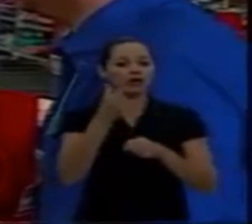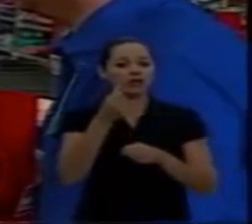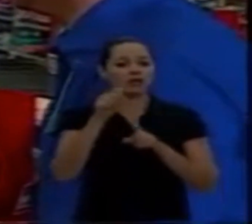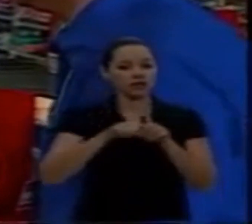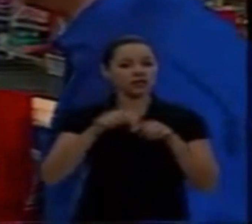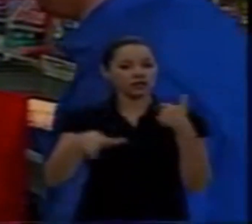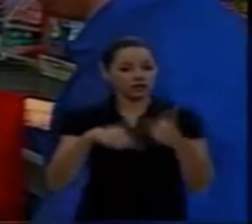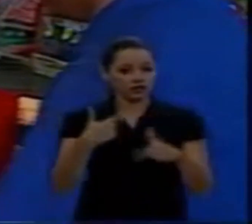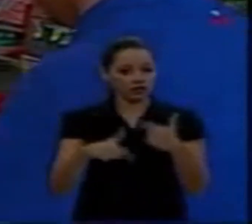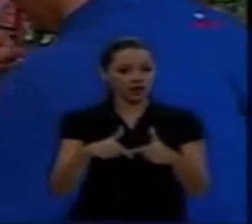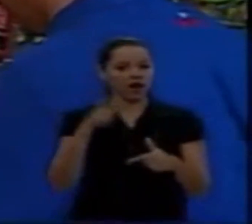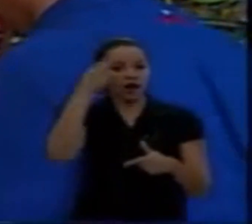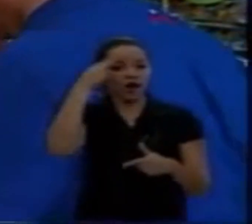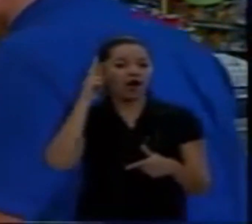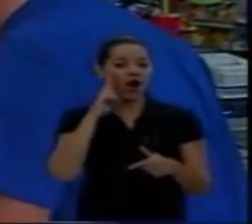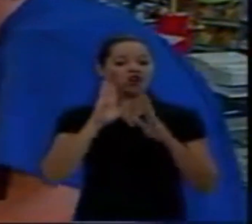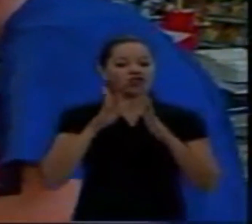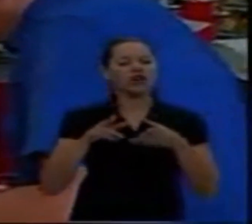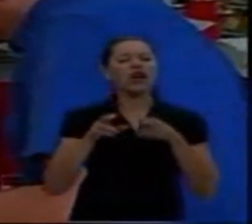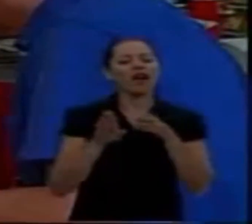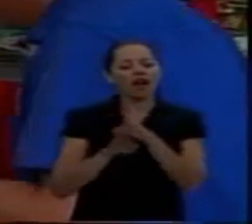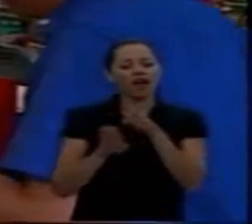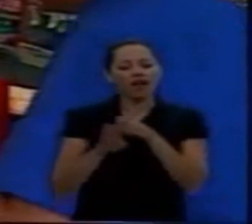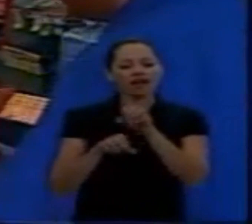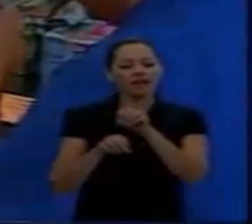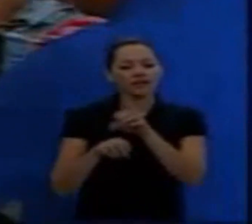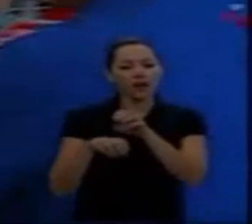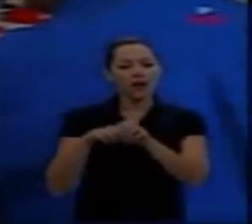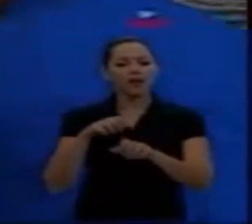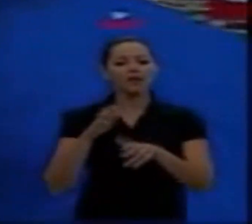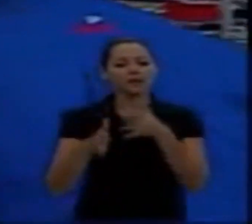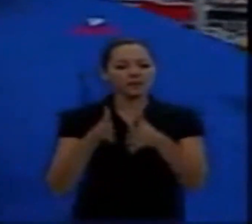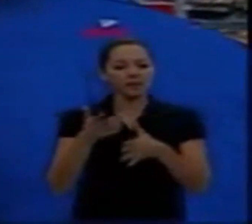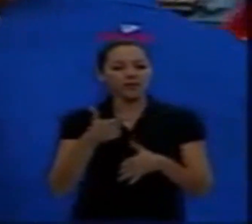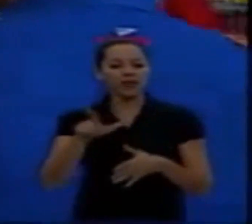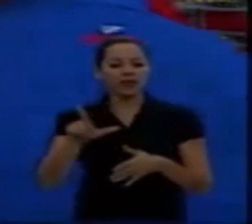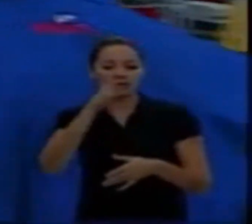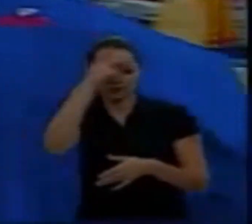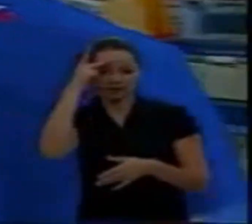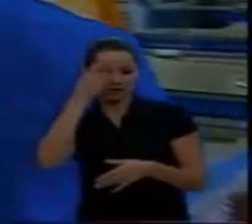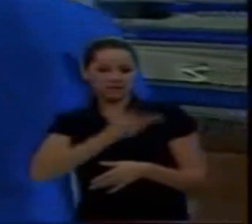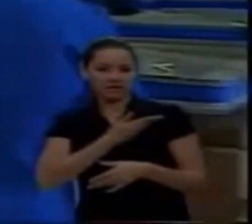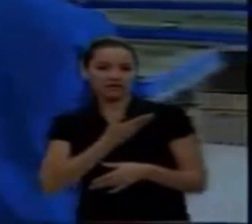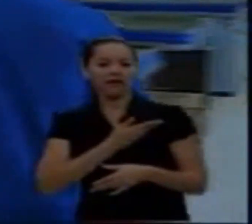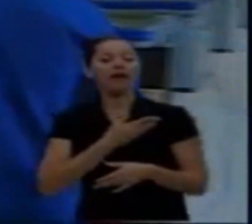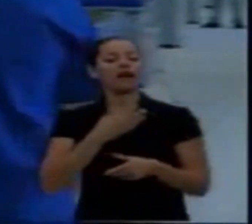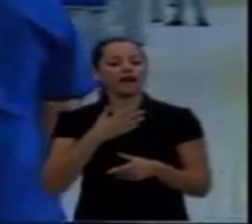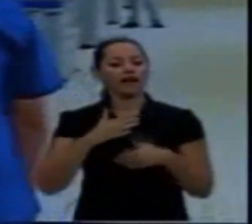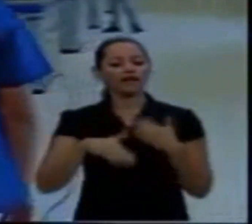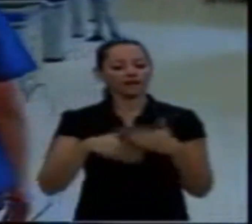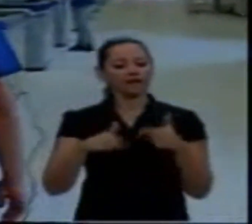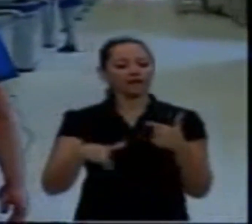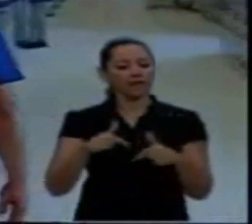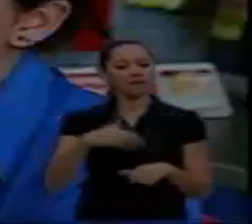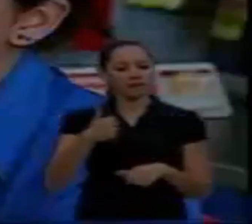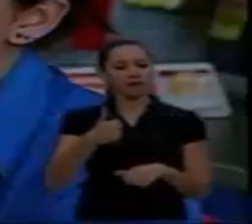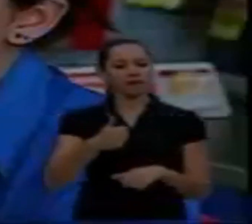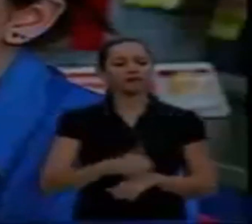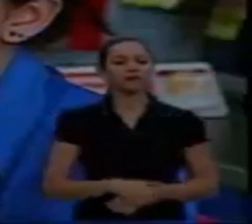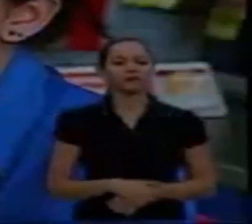trabalho, Claudinaldo ensinou noções de Libras para os outros funcionários e o serviço passou a fluir ainda mais. E é sempre bom, porque às vezes